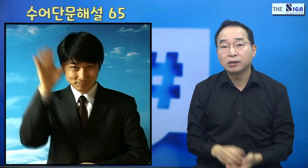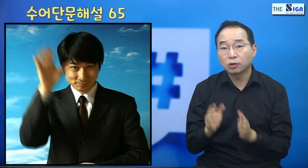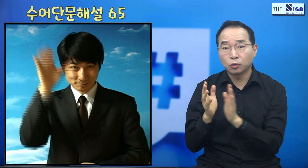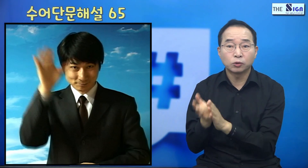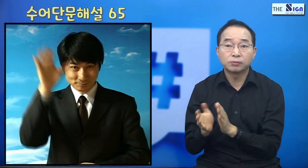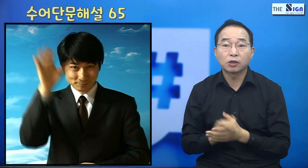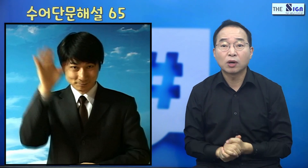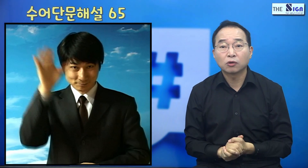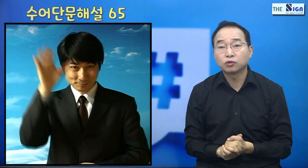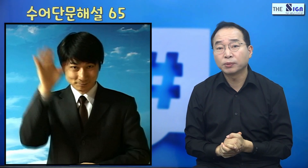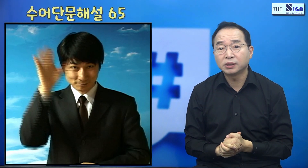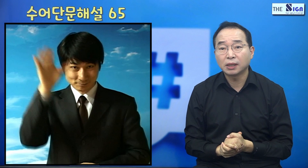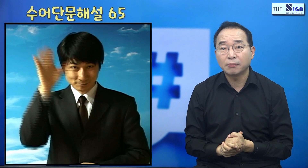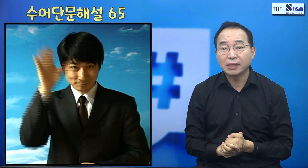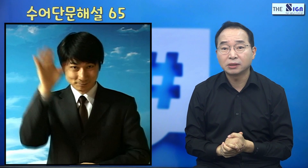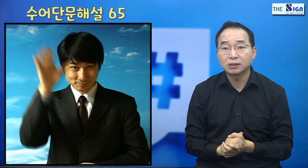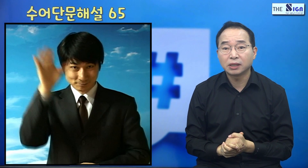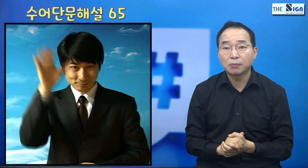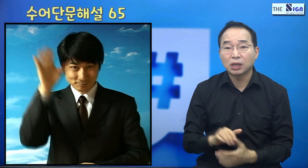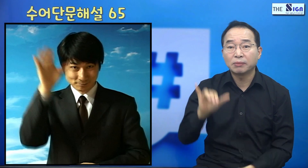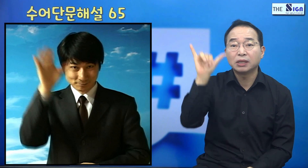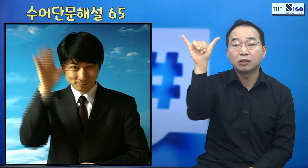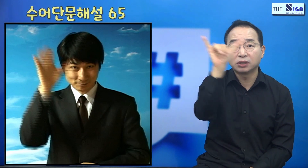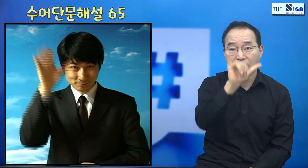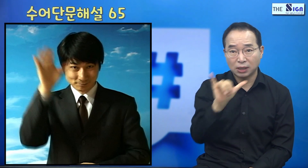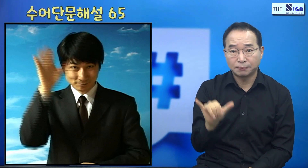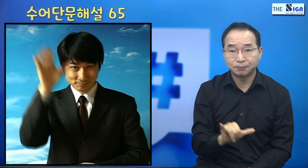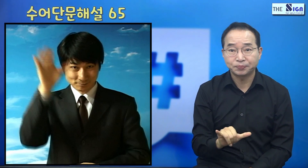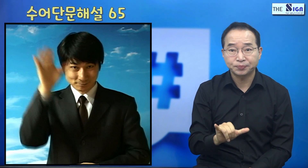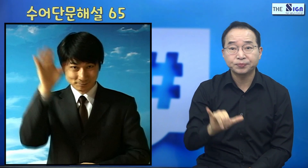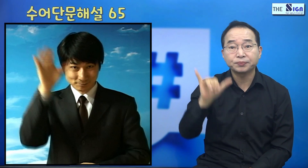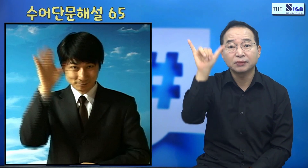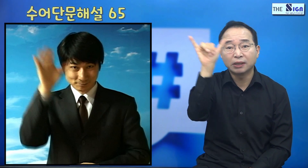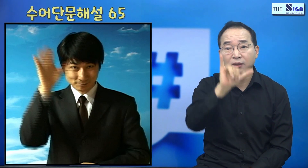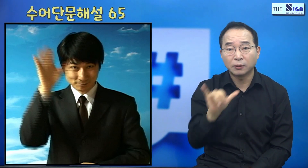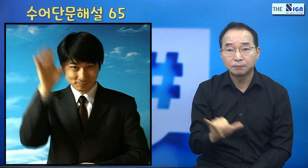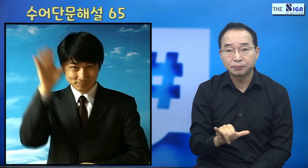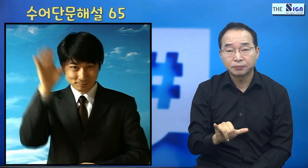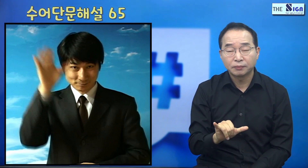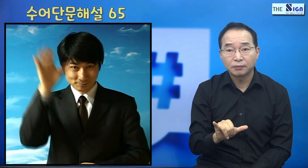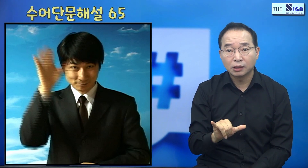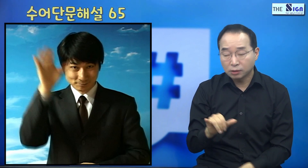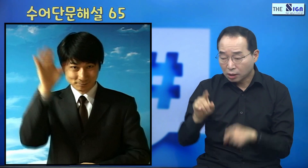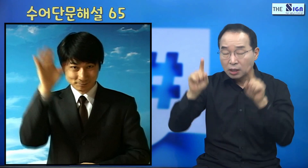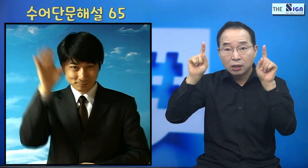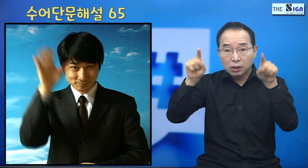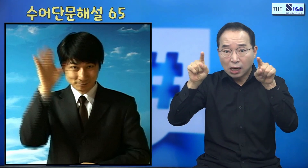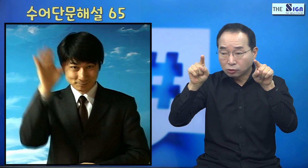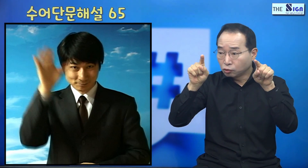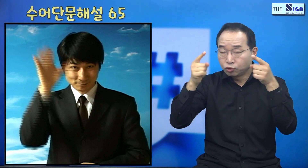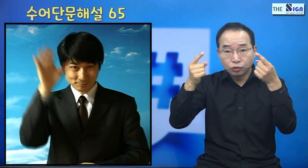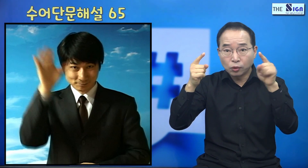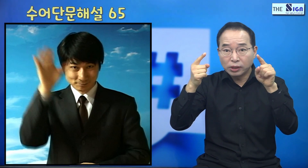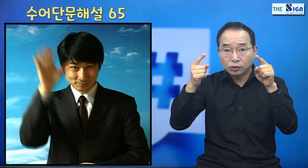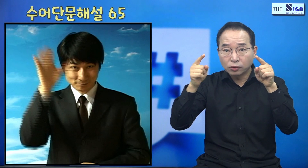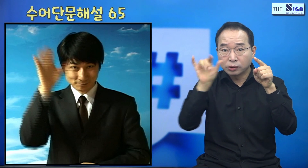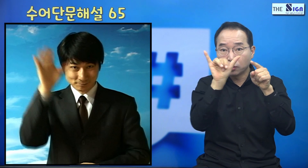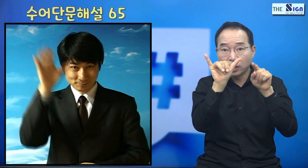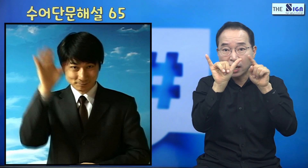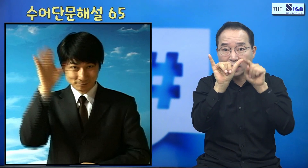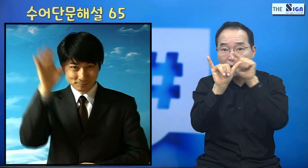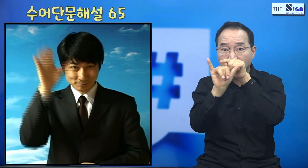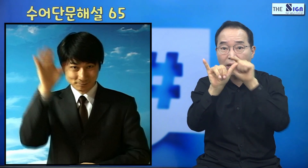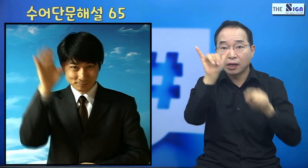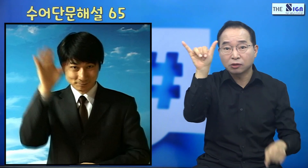저는 개인적으로 이걸 좀 선호하고, 두 번째 많이 쓰는 게 뭐냐면 이걸 씁니다. 이거. 그래서 이 양손 두 손을 있죠. 그래서